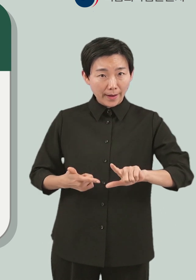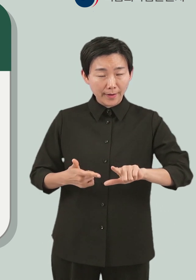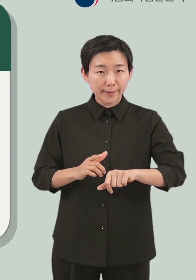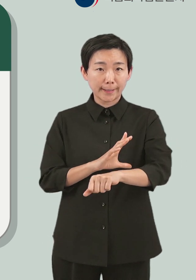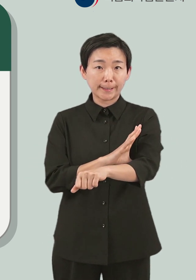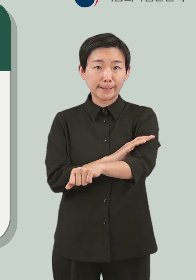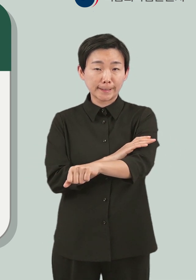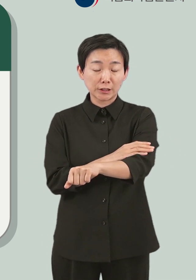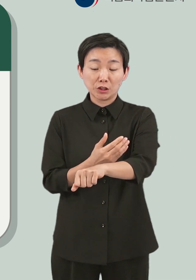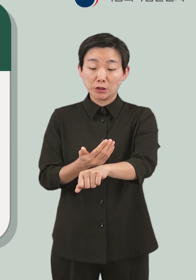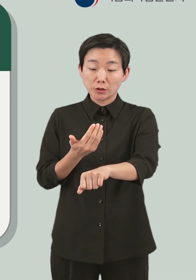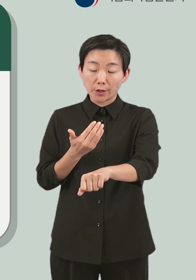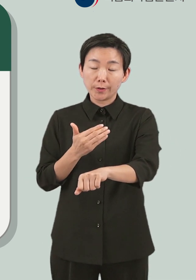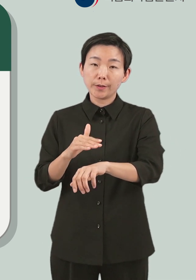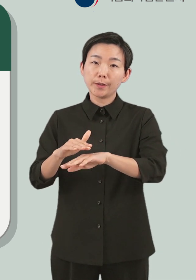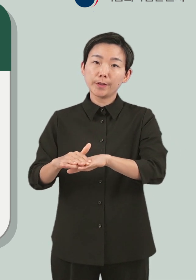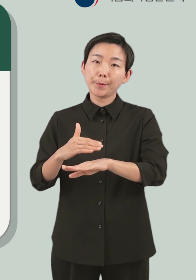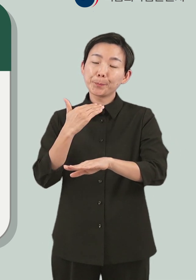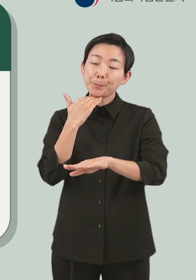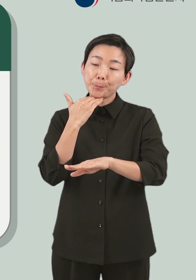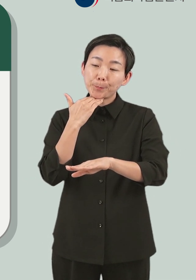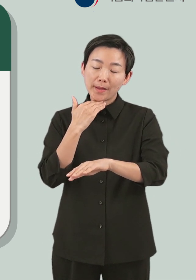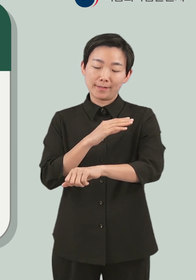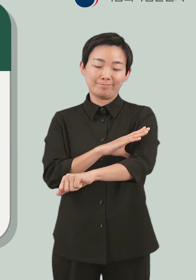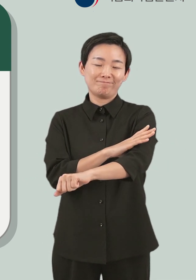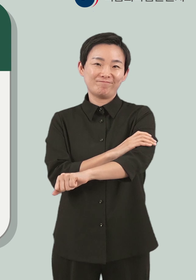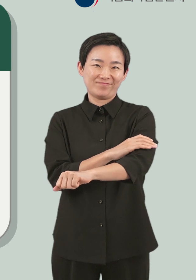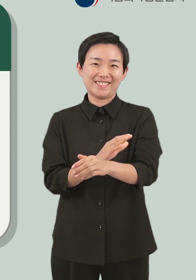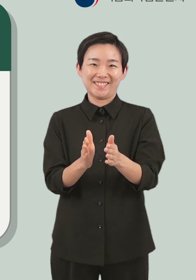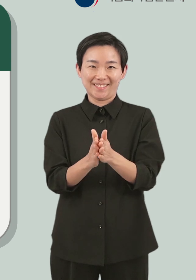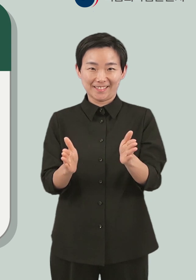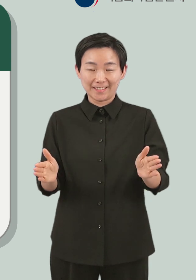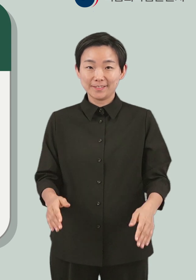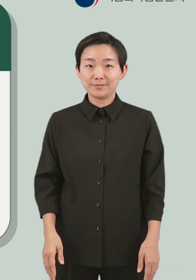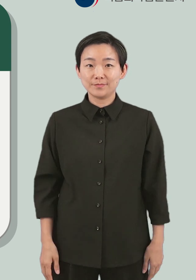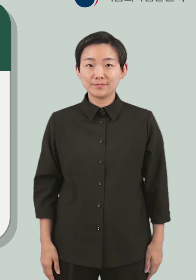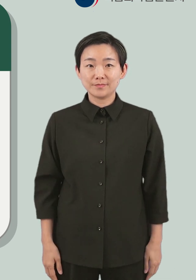때는 사용 전에 잠시 두었다가 사용합니다.